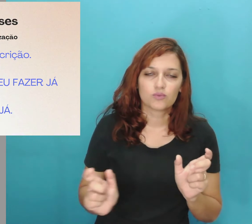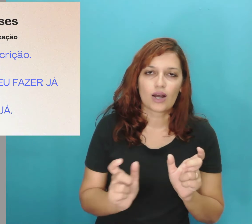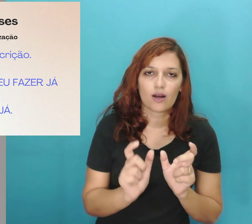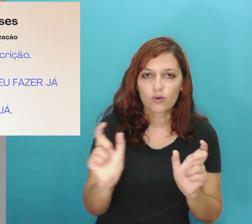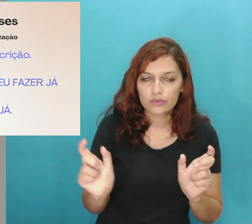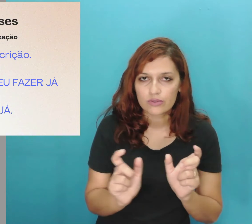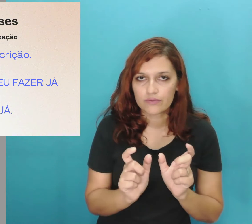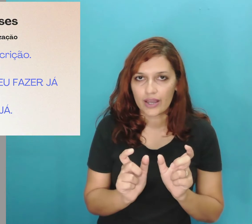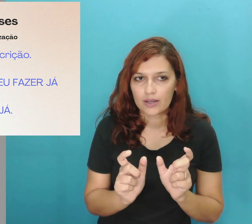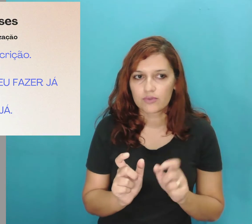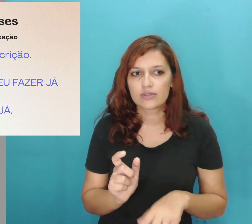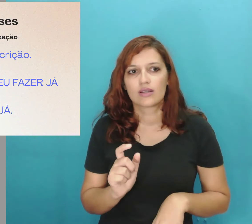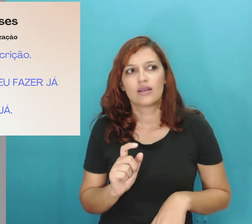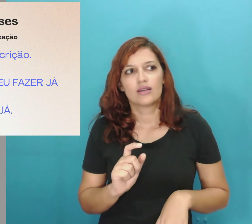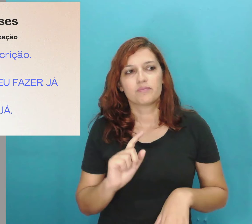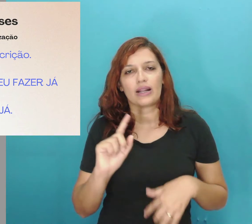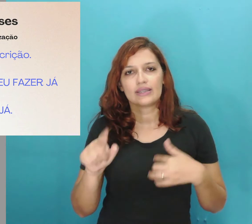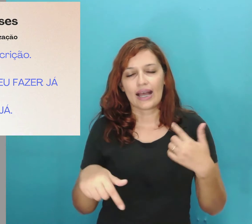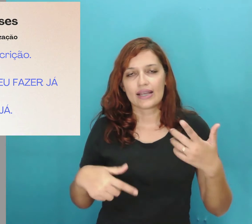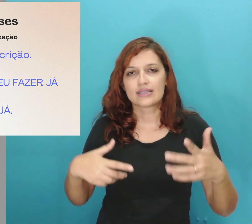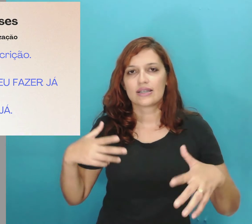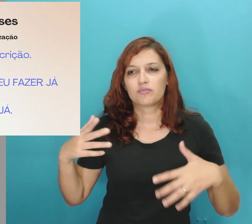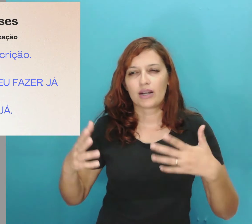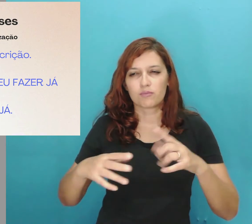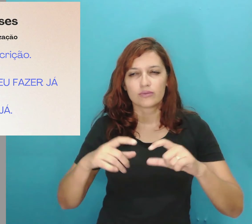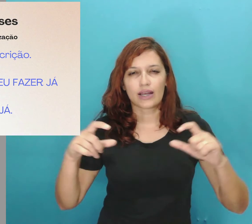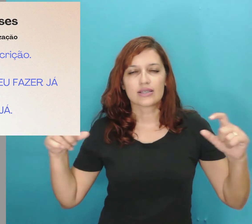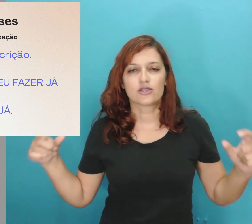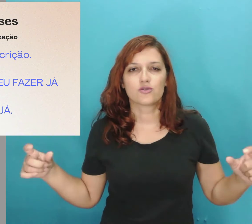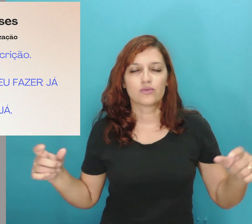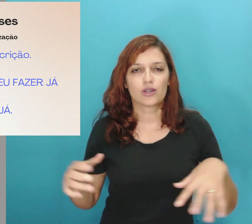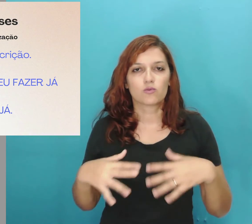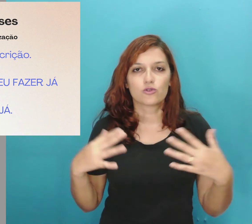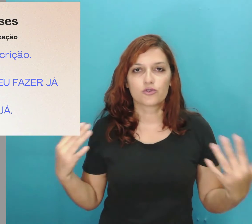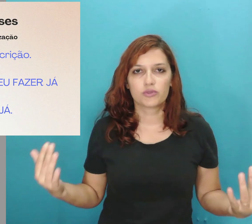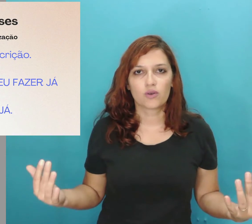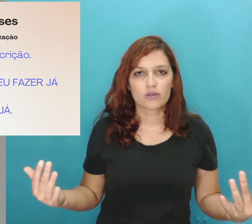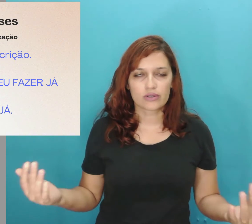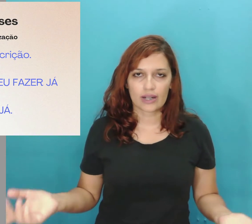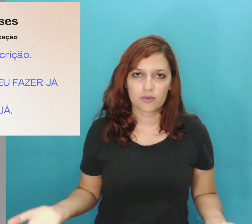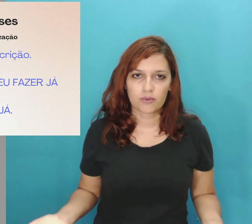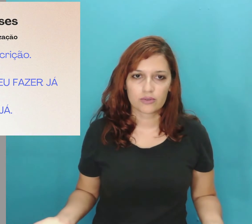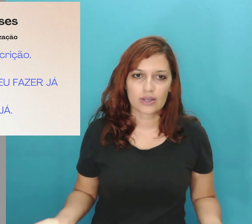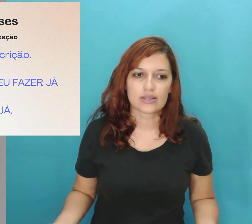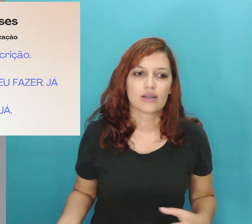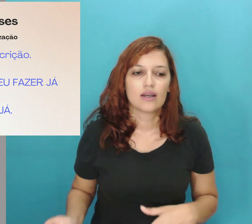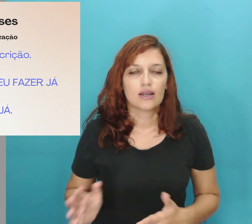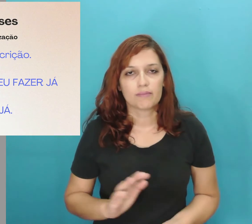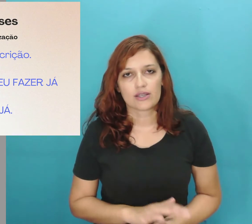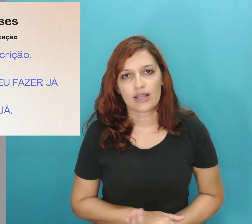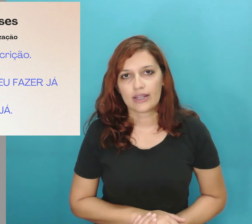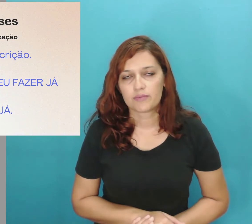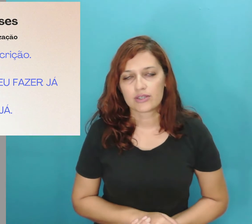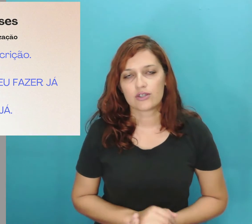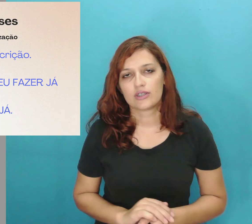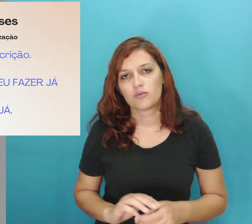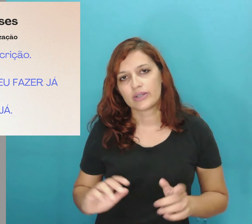a outros verbos para montar essa estrutura. É um costume nosso na língua portuguesa. Mas na Libras a gente não